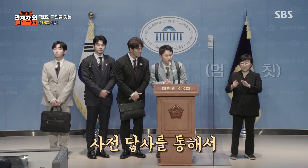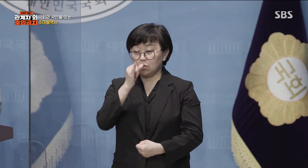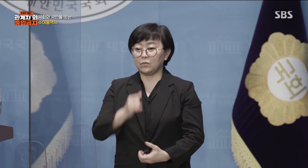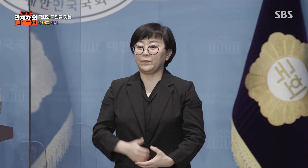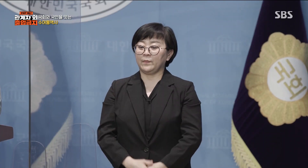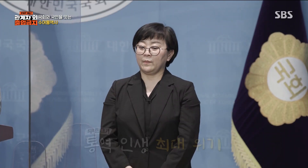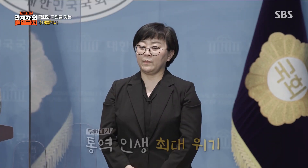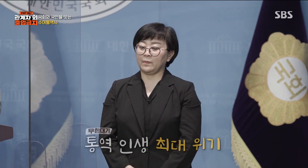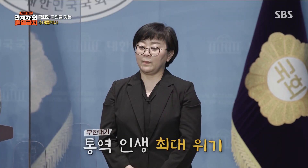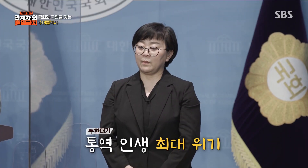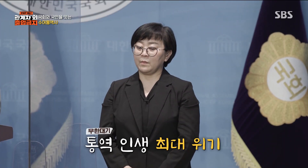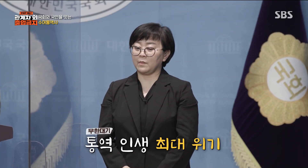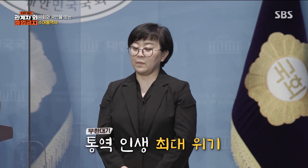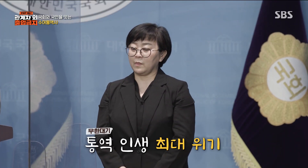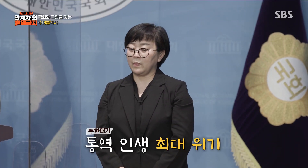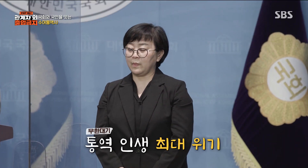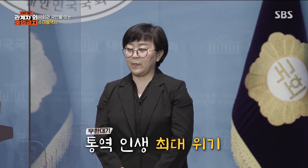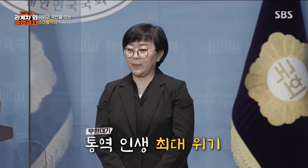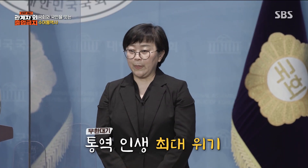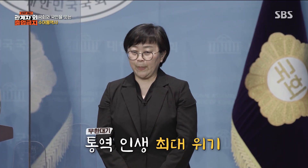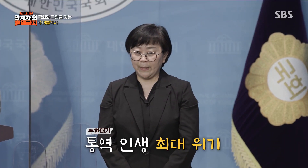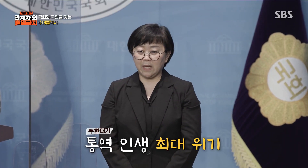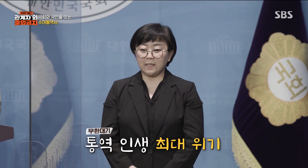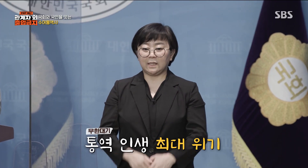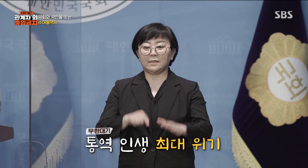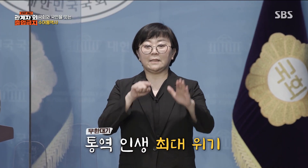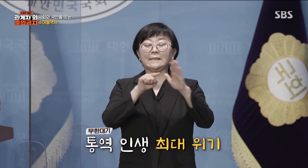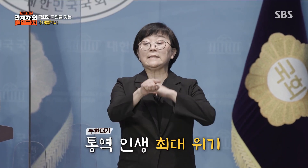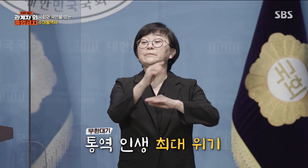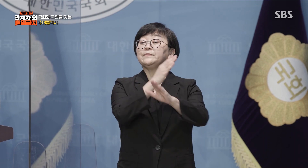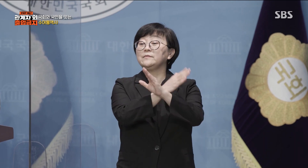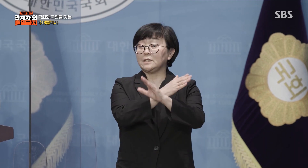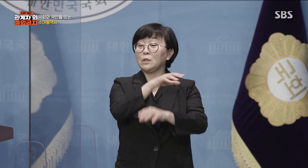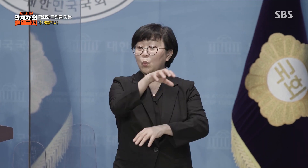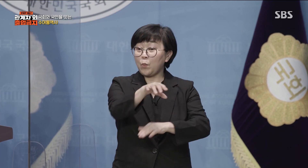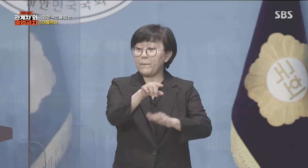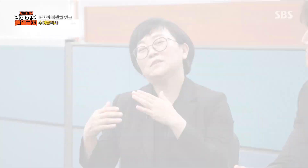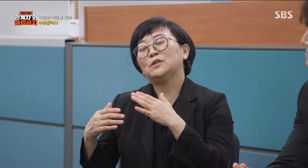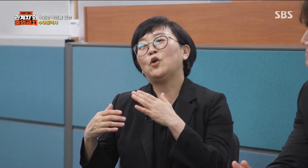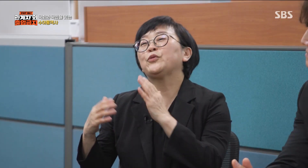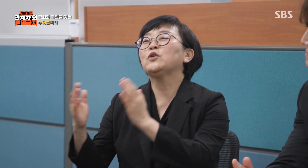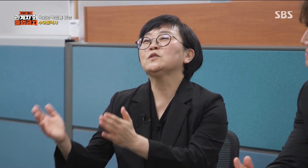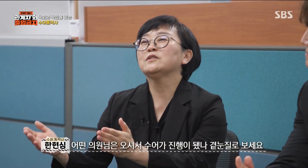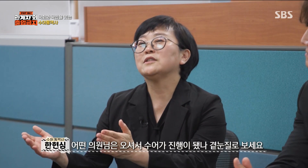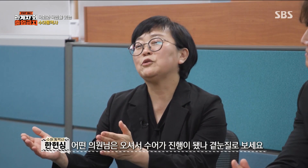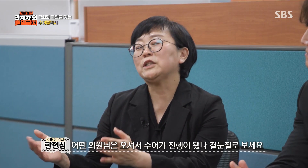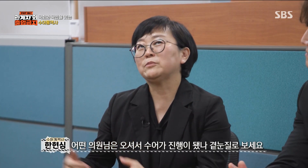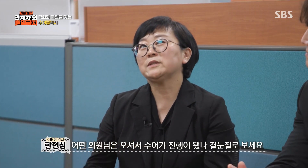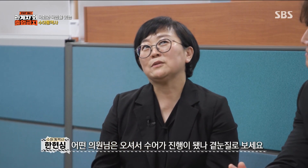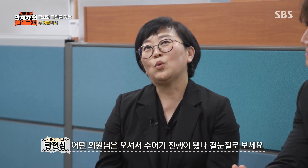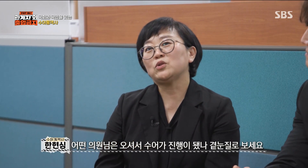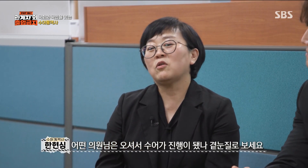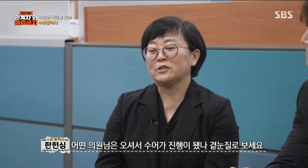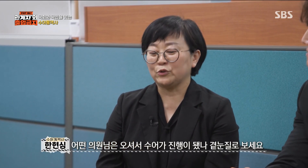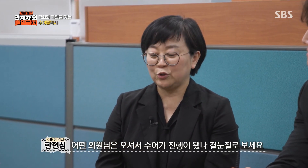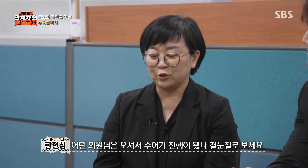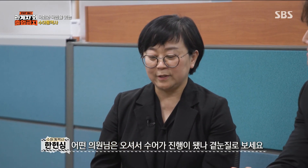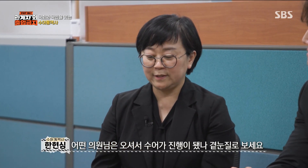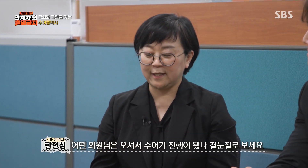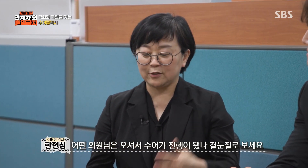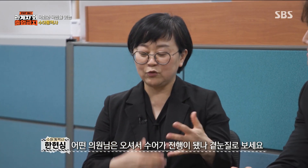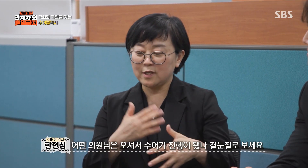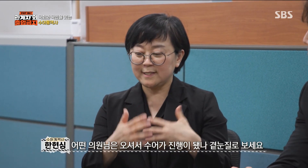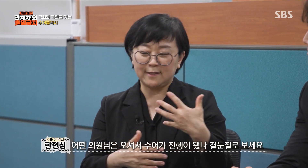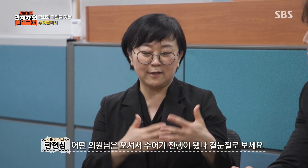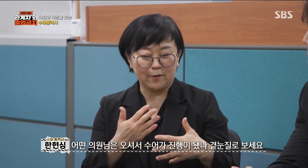답사를 통해서. 무엇보다도 어쨌든 그런 금지 구역을 감으로 인해서. 어떤 의원님은 오셔가지고.